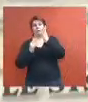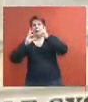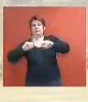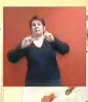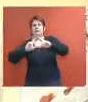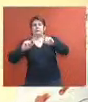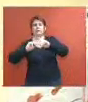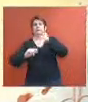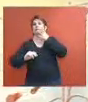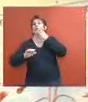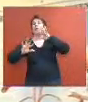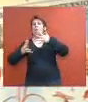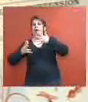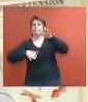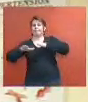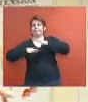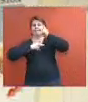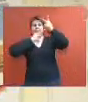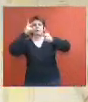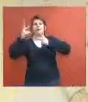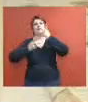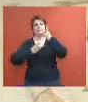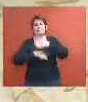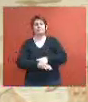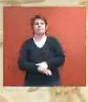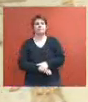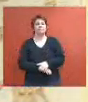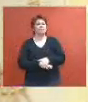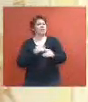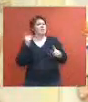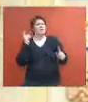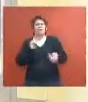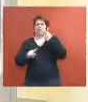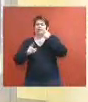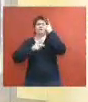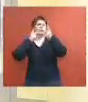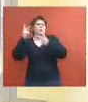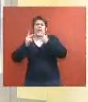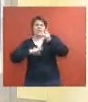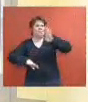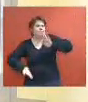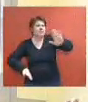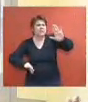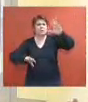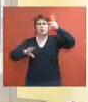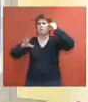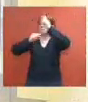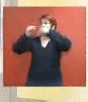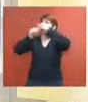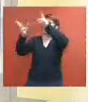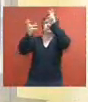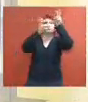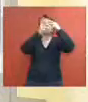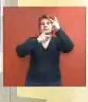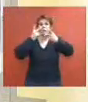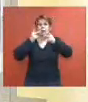des explications et pour cela, le docteur Drillon utilise des visuels. C'est vraiment fondamental parce que c'est son mode de compréhension du